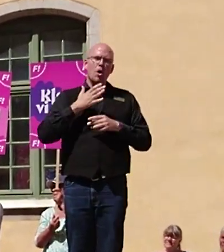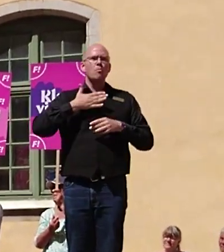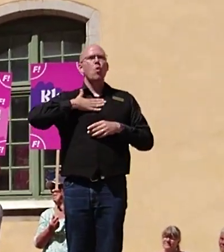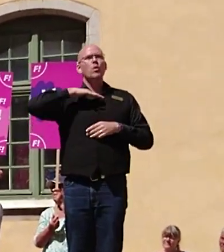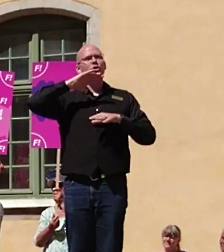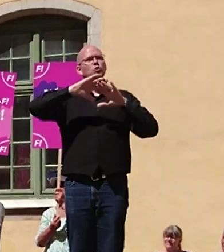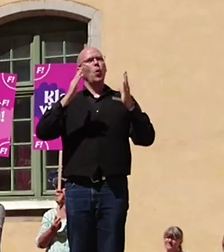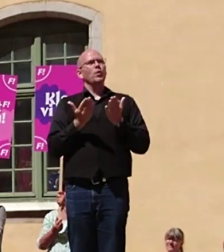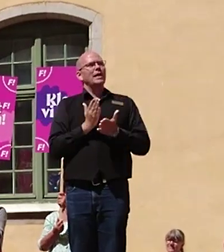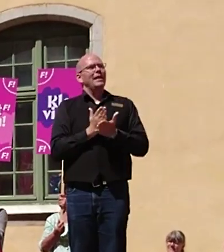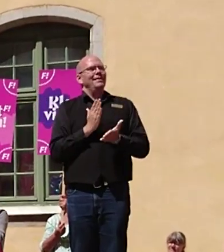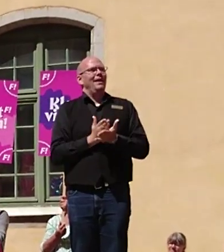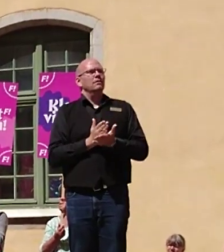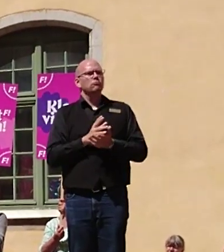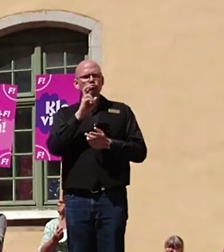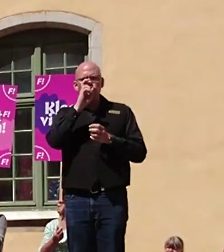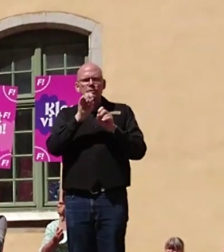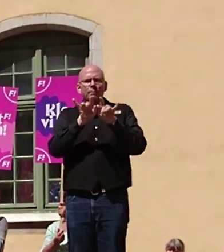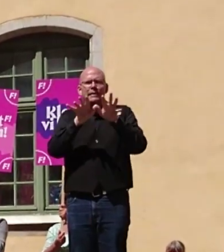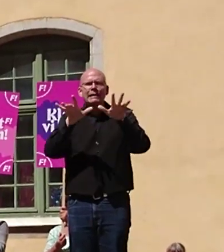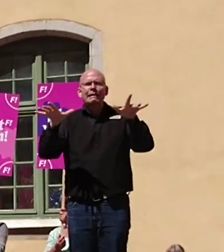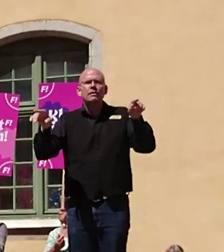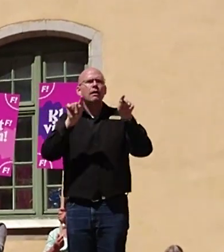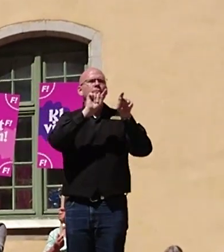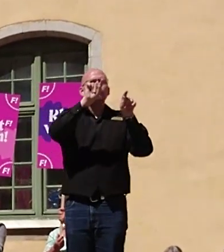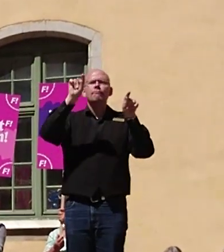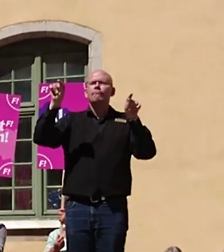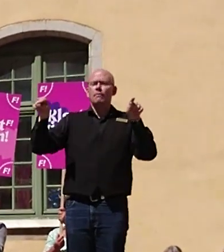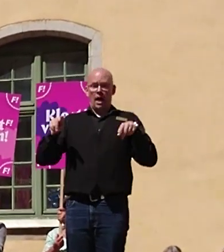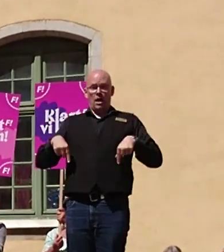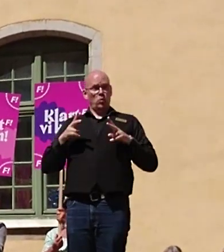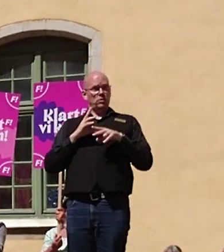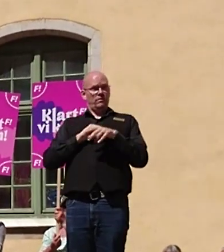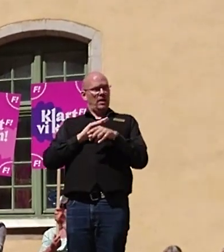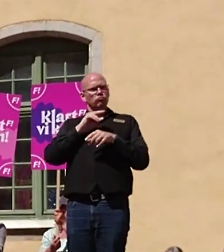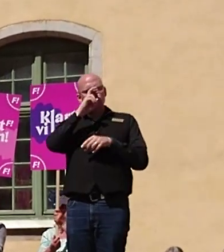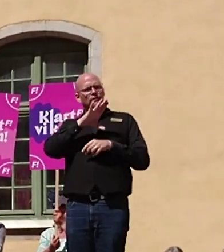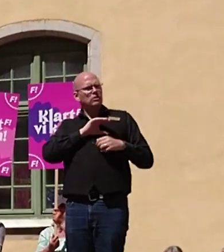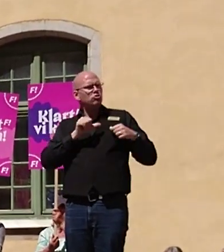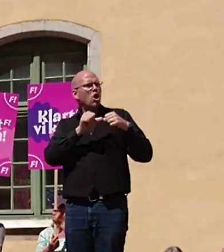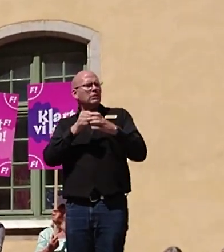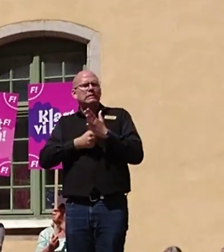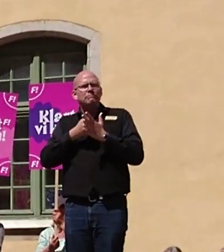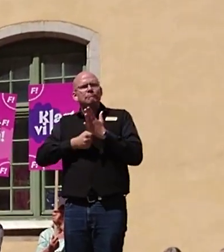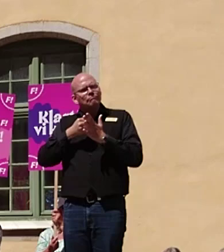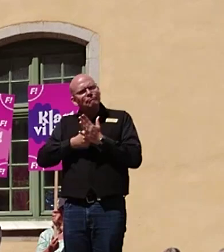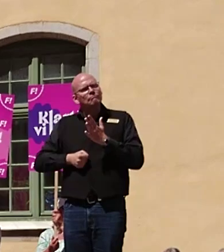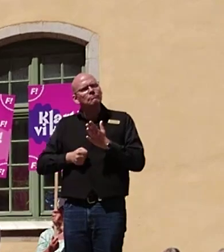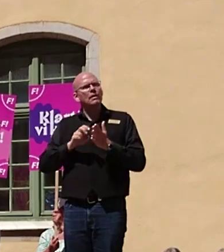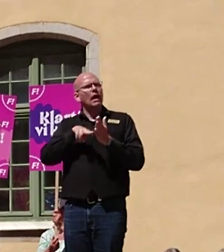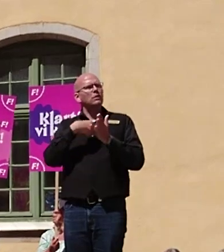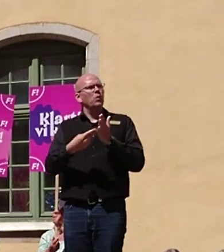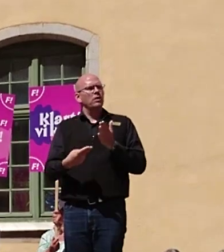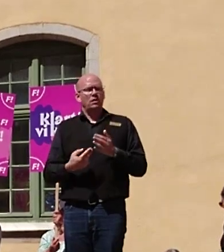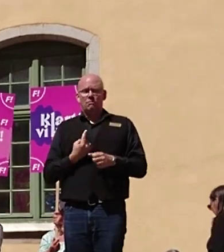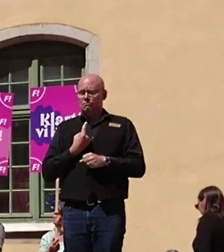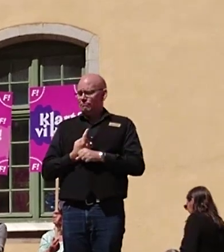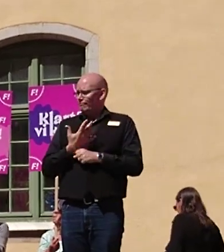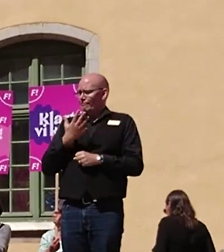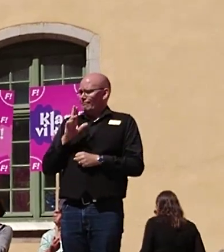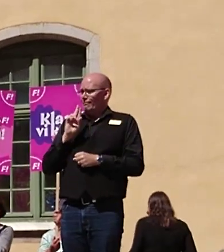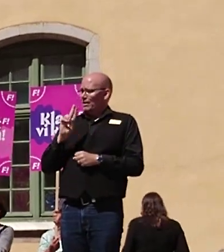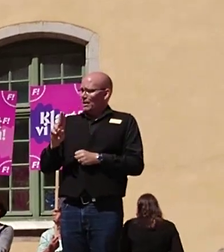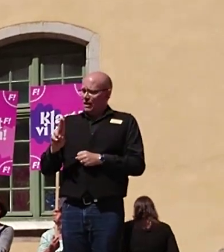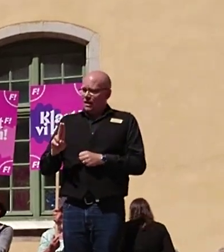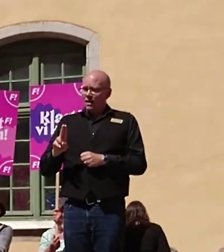nu ser vi runt om i världen, inte minst här i Sverige, rörelser som kämpar för det här. Det är absurt att till exempel vi har